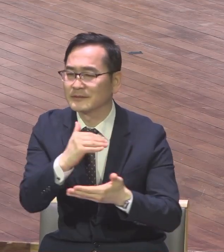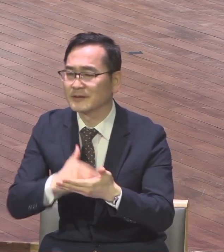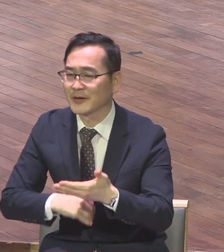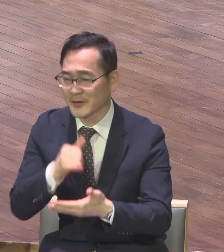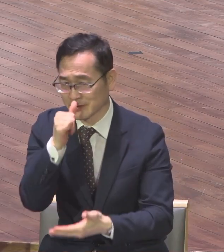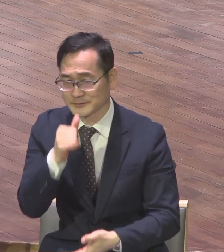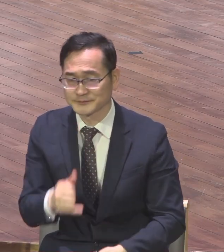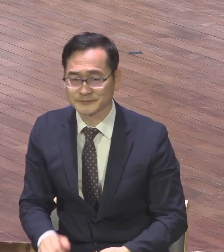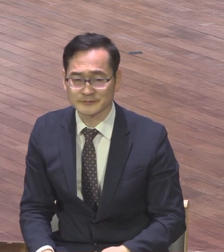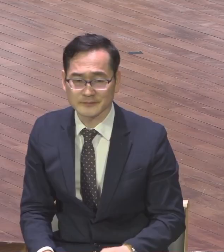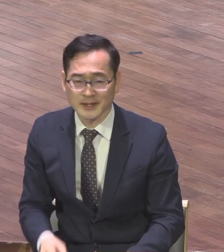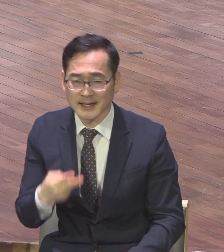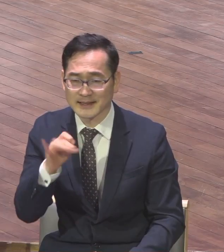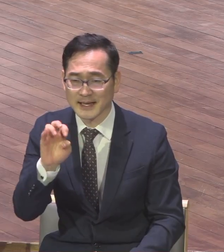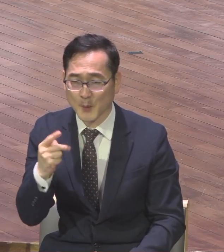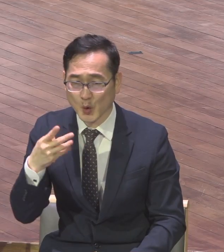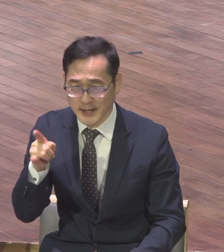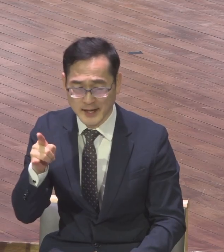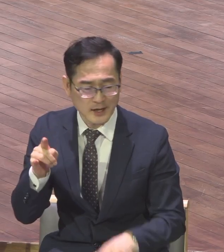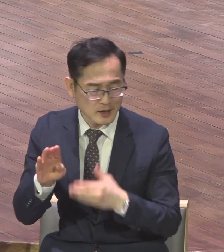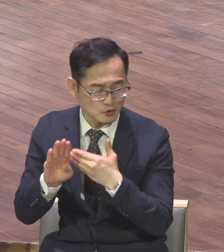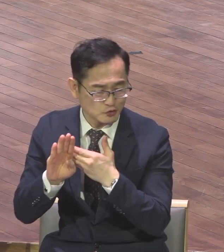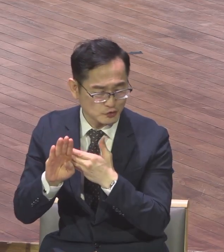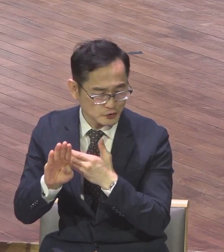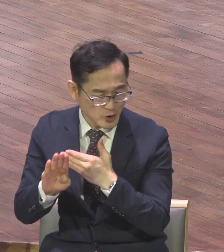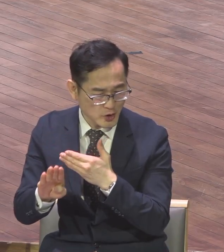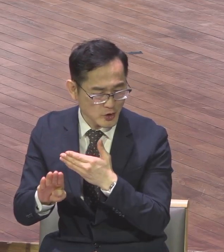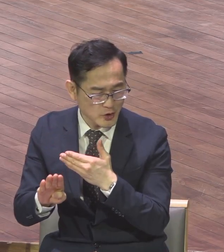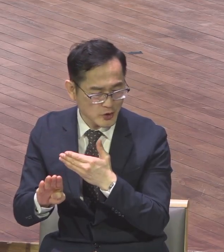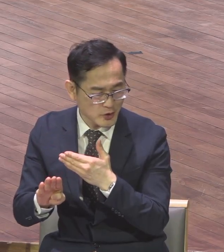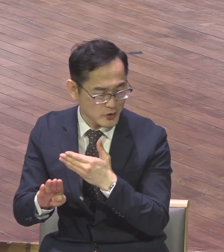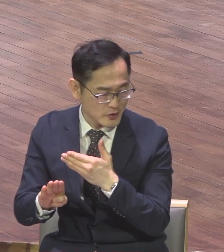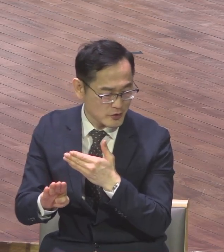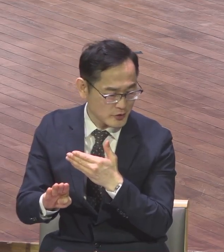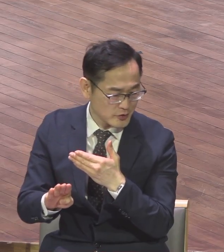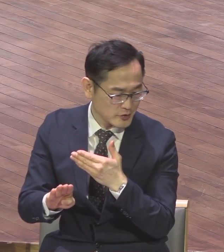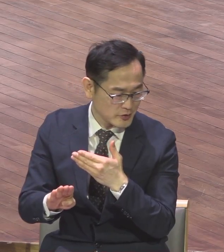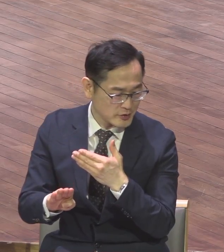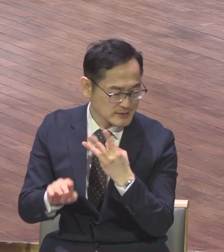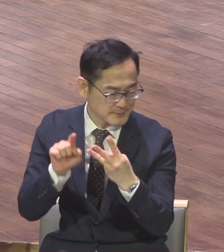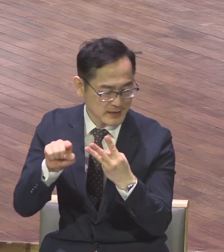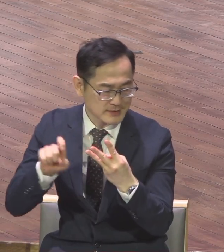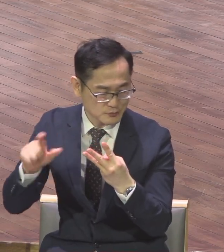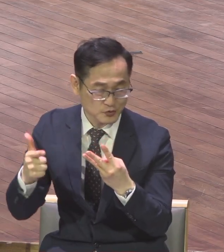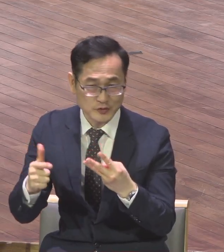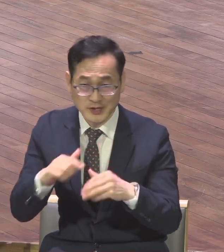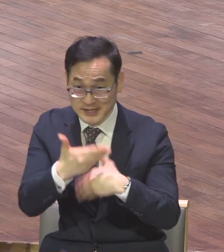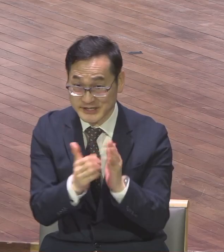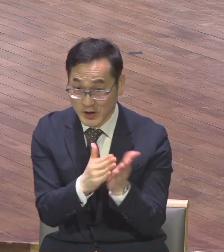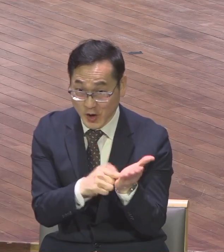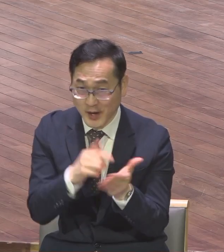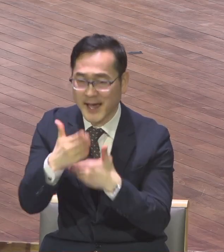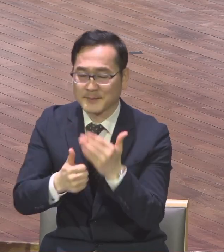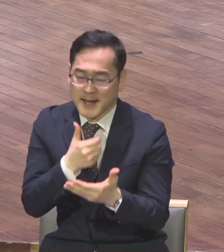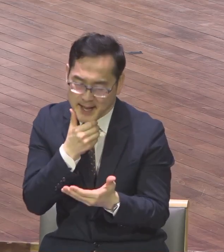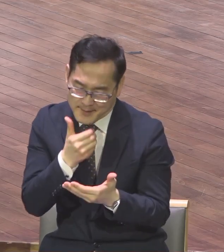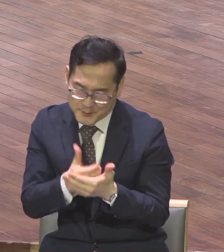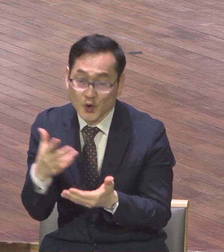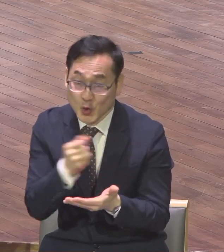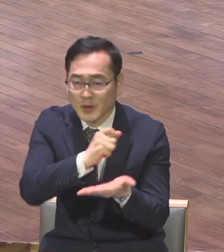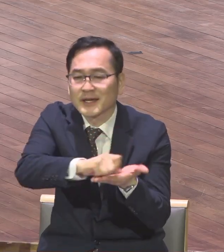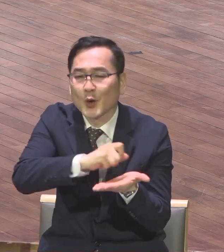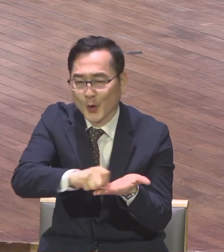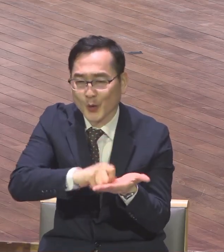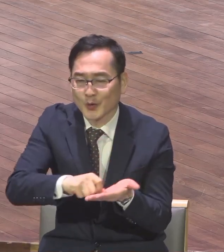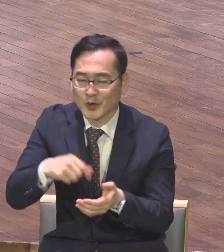디모데후서 3장 10절 17절에 보면 이 사실을 잘 보여주고 있습니다. 모든 성경은 하나님의 감동으로 된 것으로